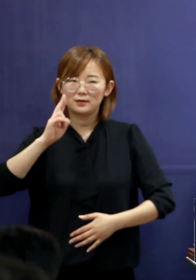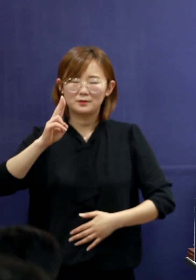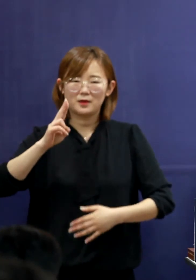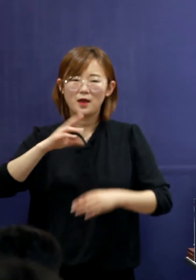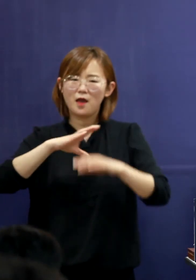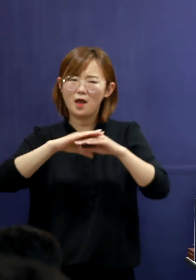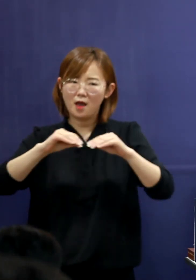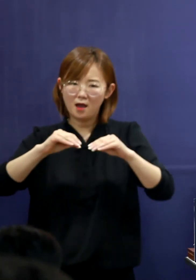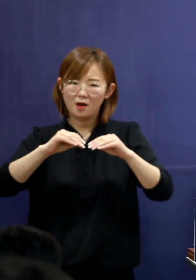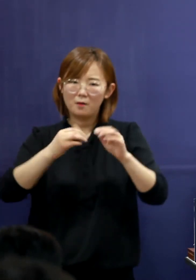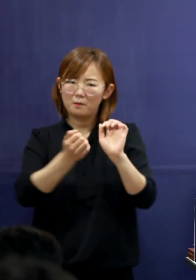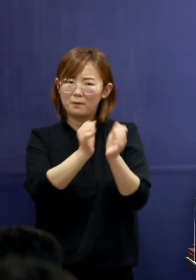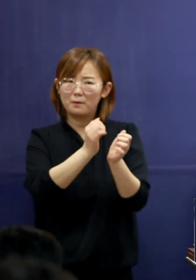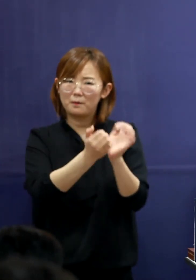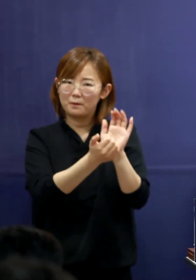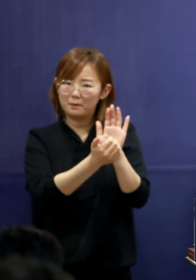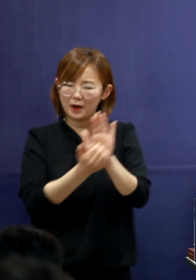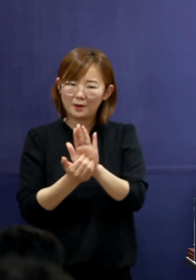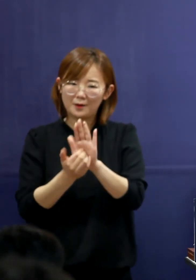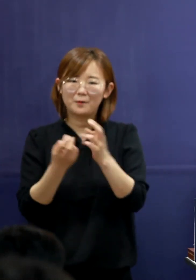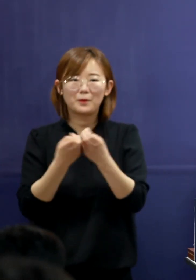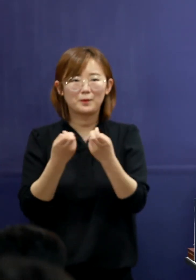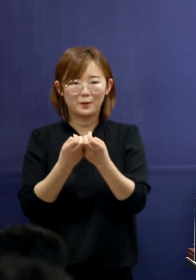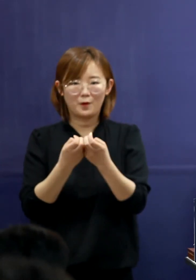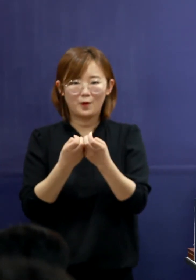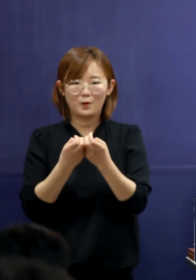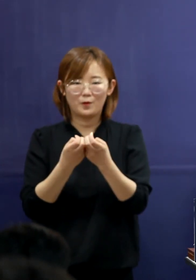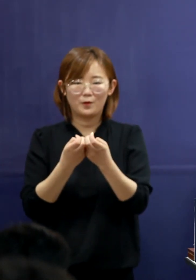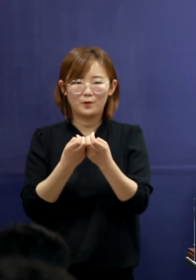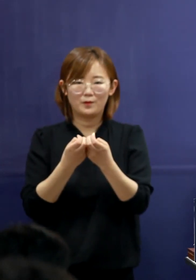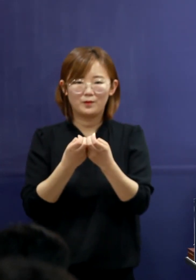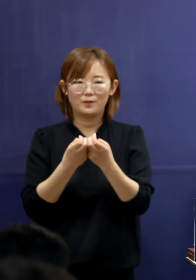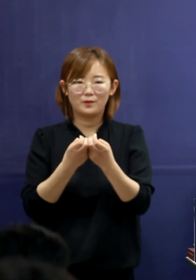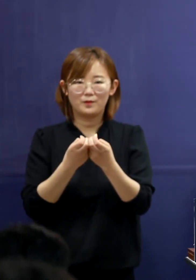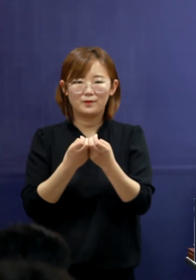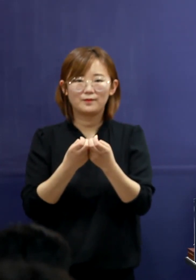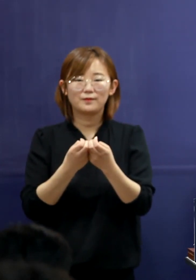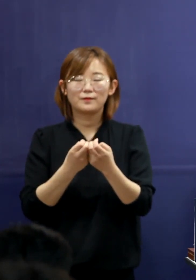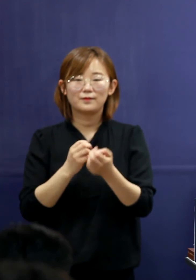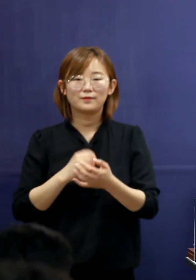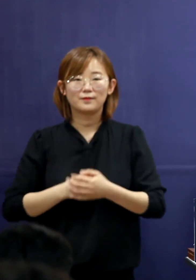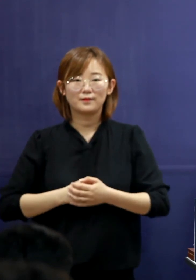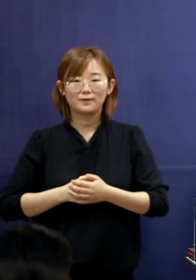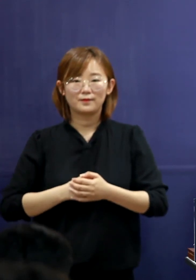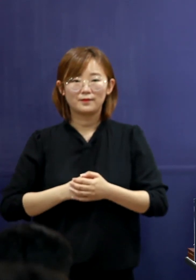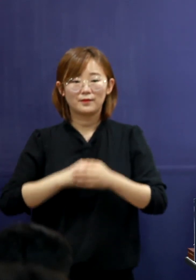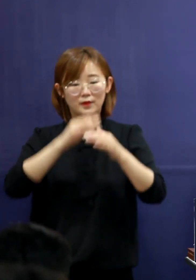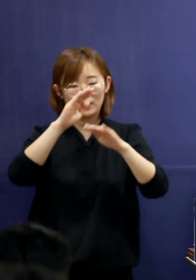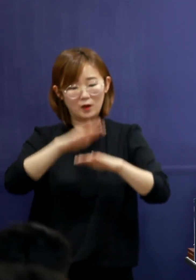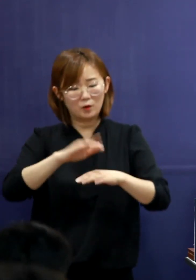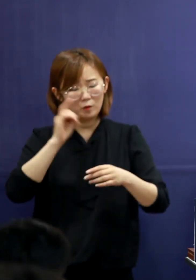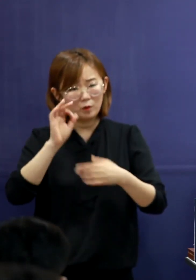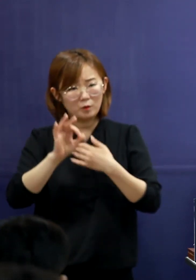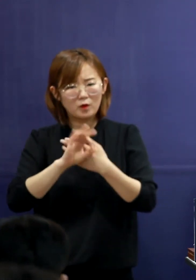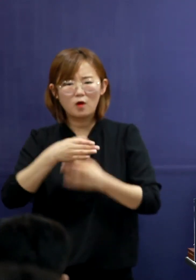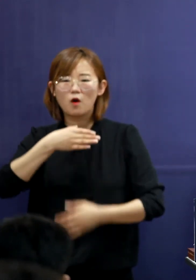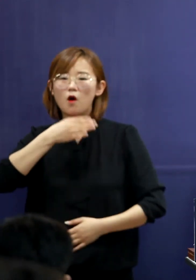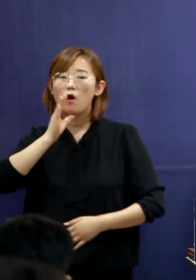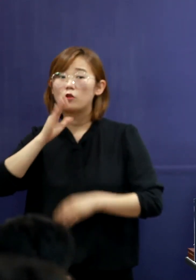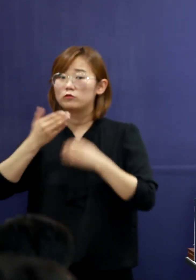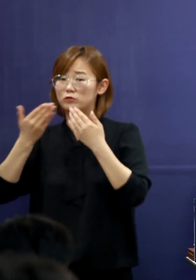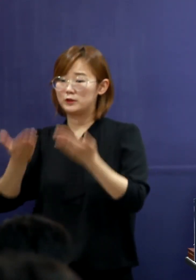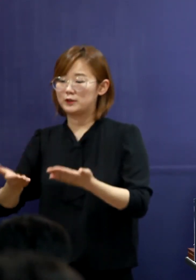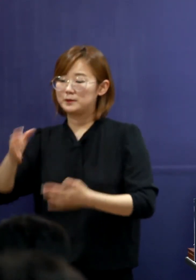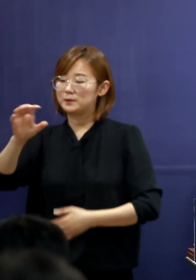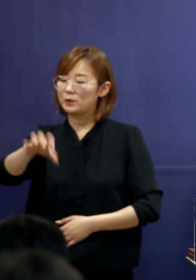해주셨는데 그 이제 주로 노인분들 어르신들이 이용하시는 무더위 쉼터가 곳곳에 많이 있습니다. 그래서 많은